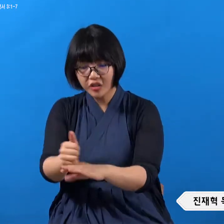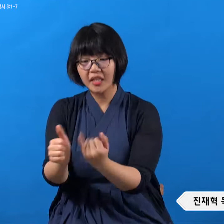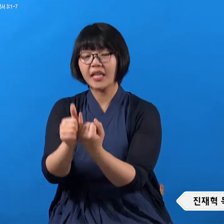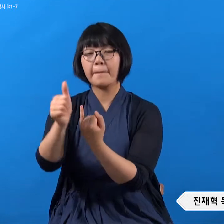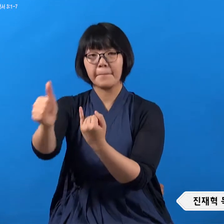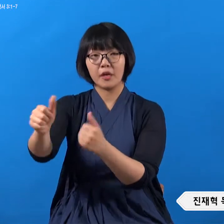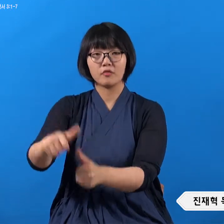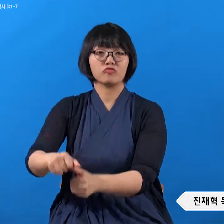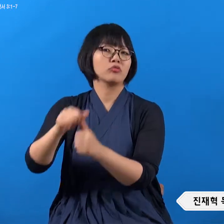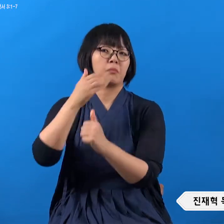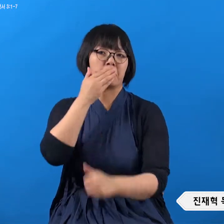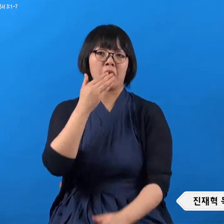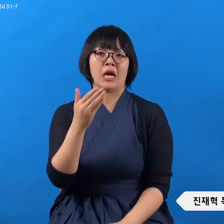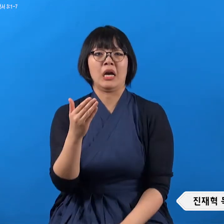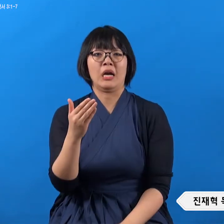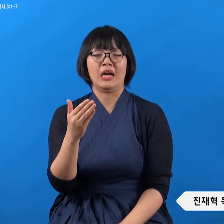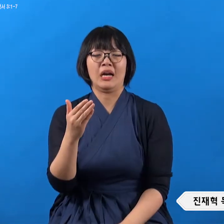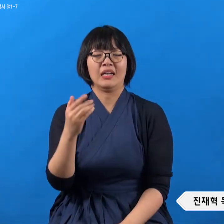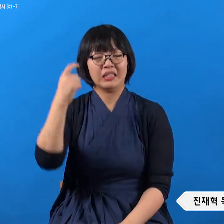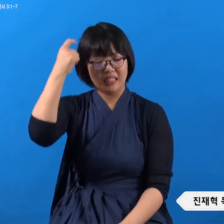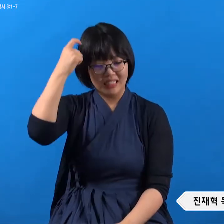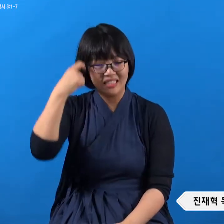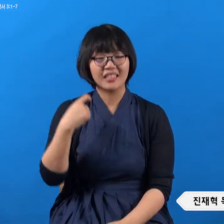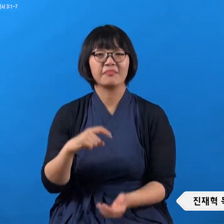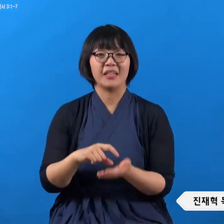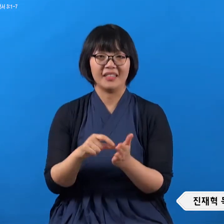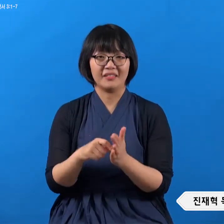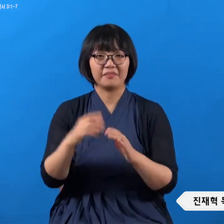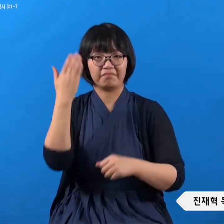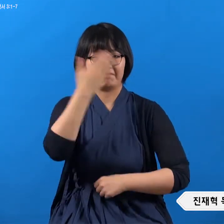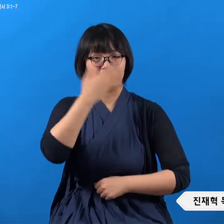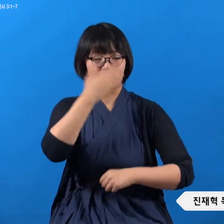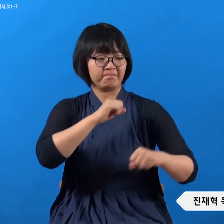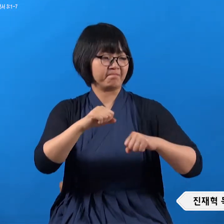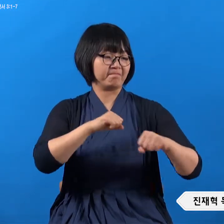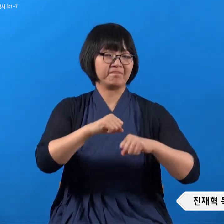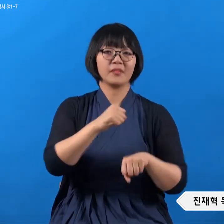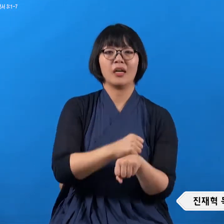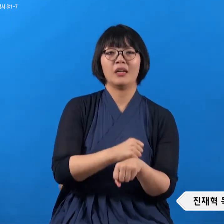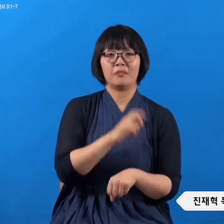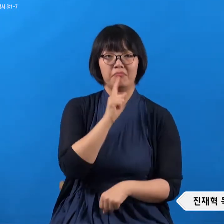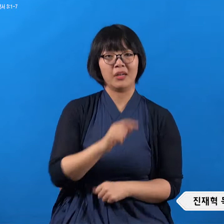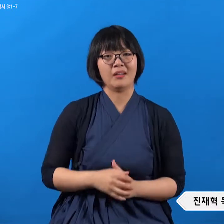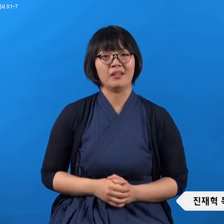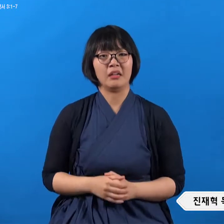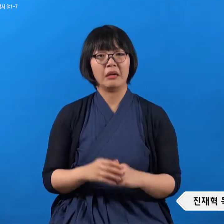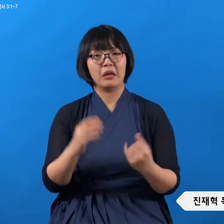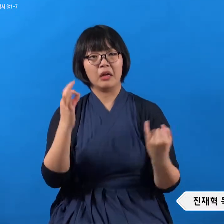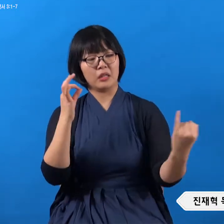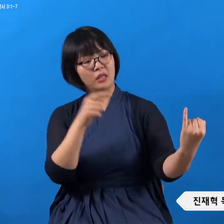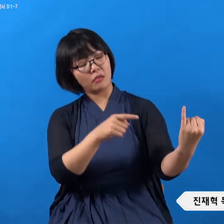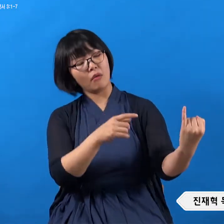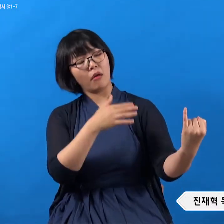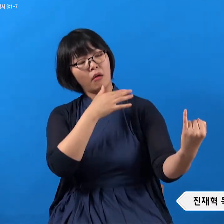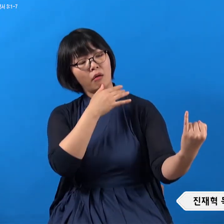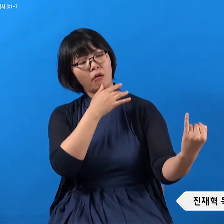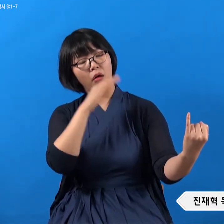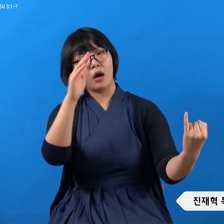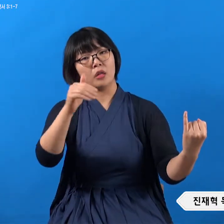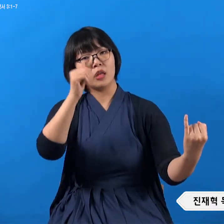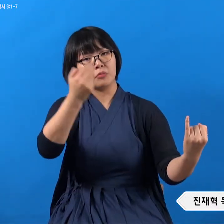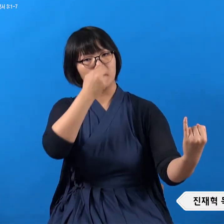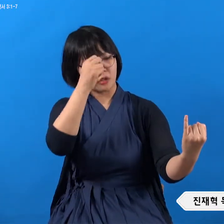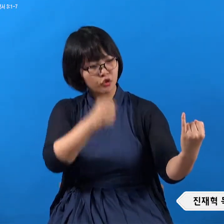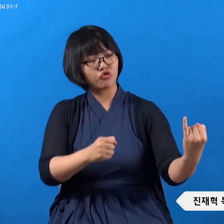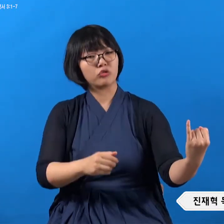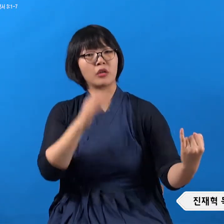보고 하나님이 함께하고 있구나. 하나님이 사용하고 계시구나. 하나님께서 사랑하시는구나. 그